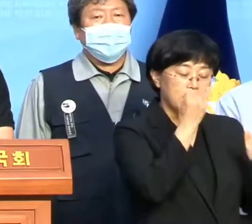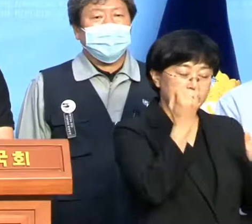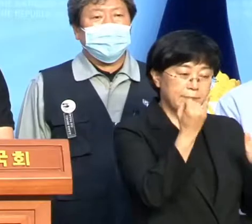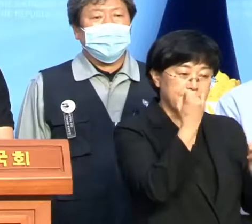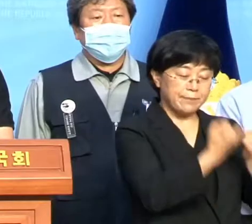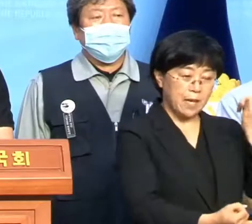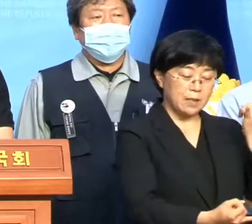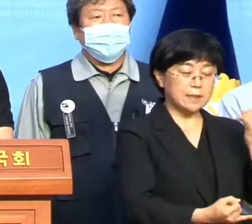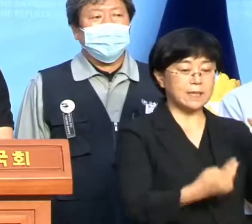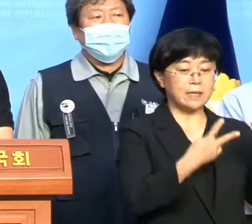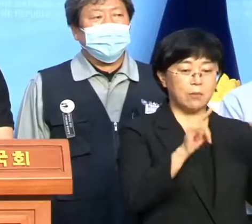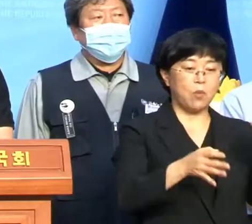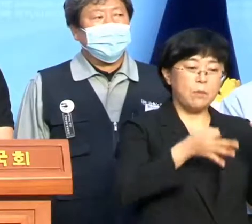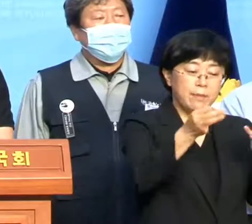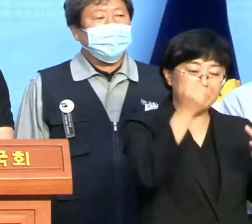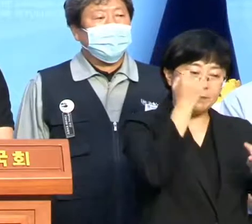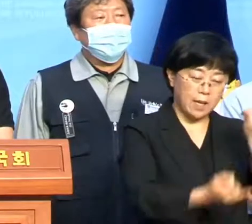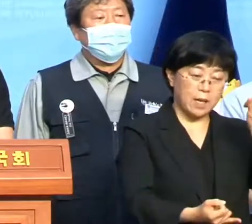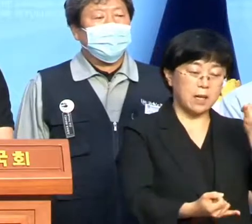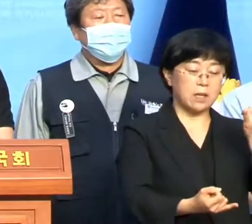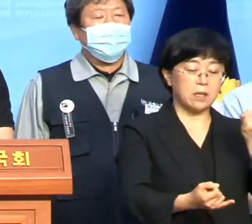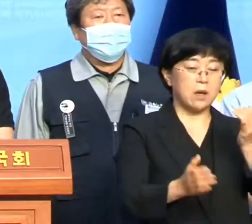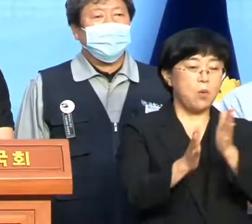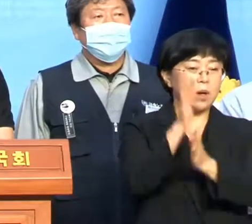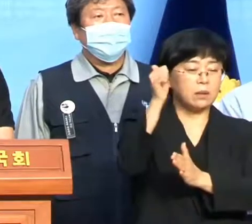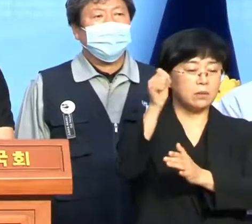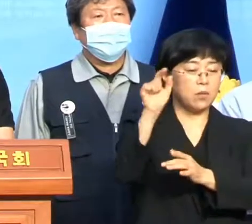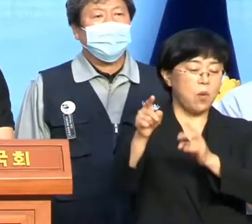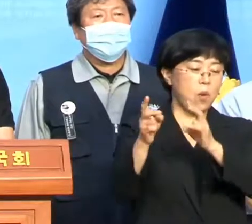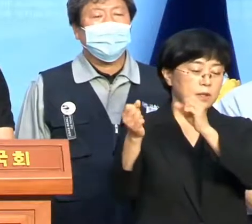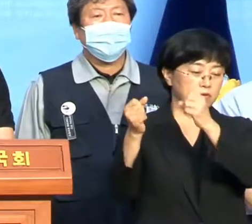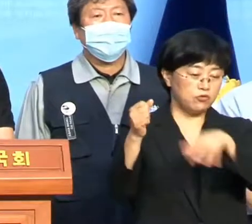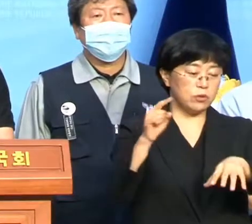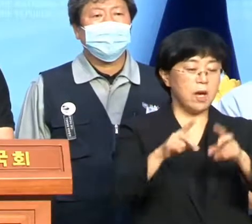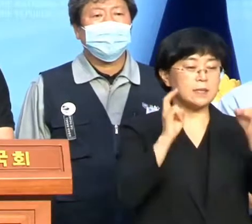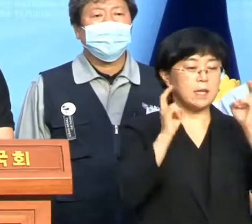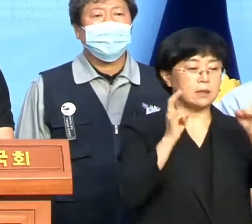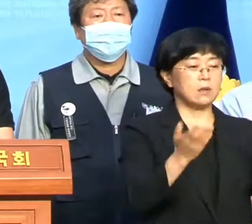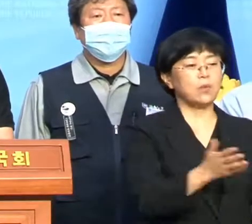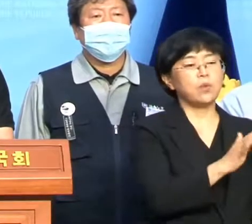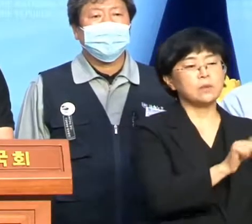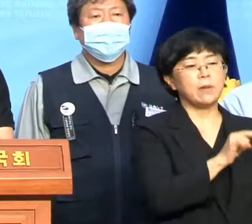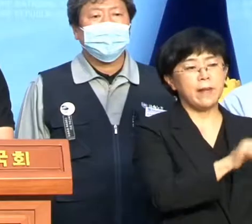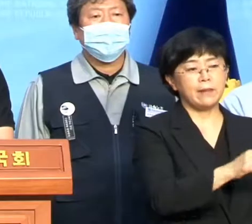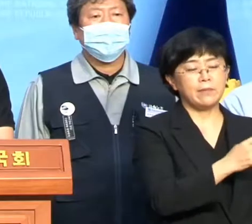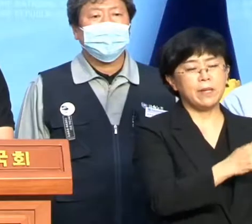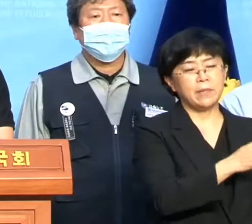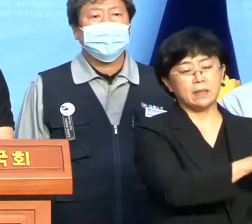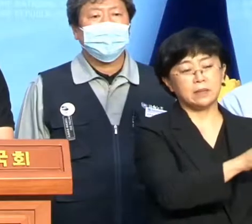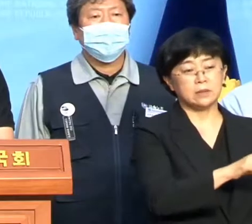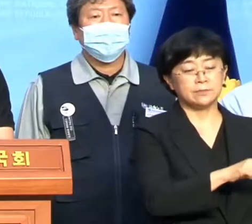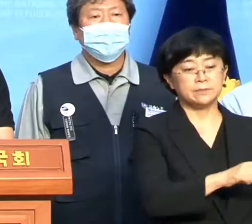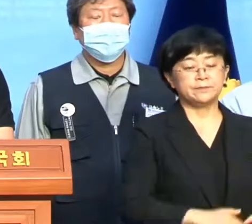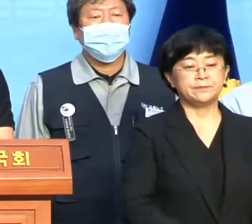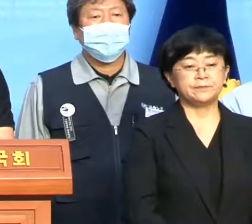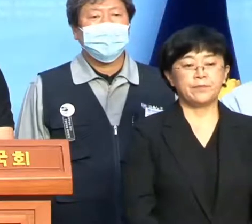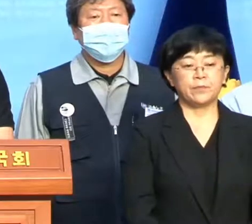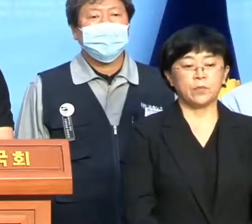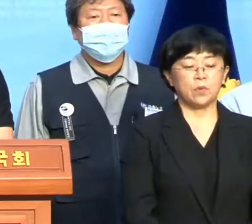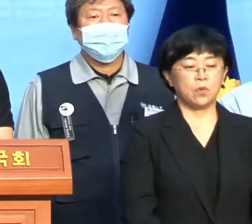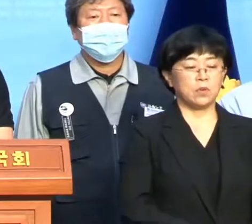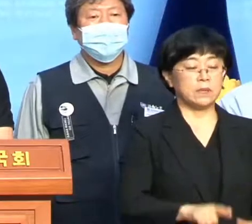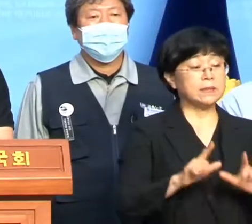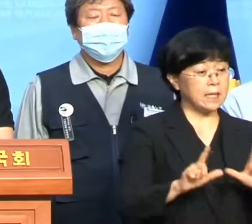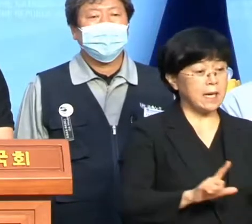4대보험 체납으로 원 하청 사장 들에게 농락 땅에 받았다 불안정한 생계에